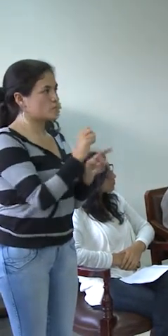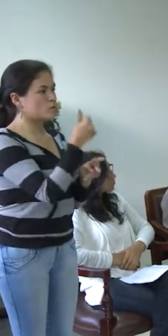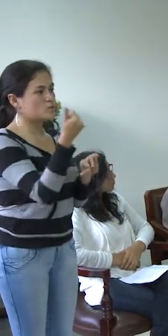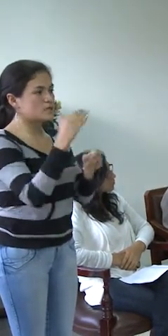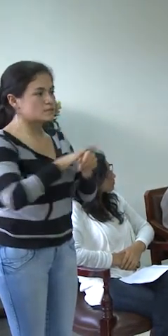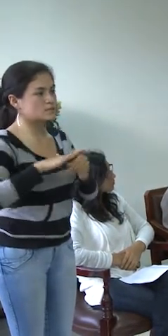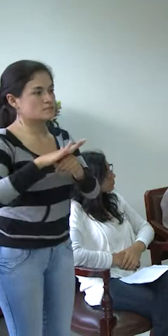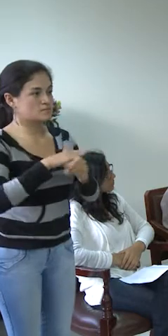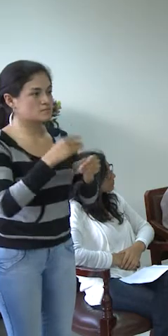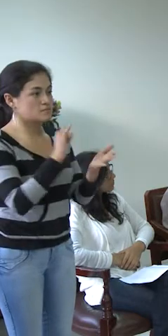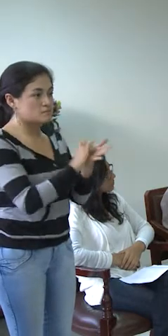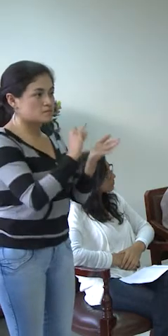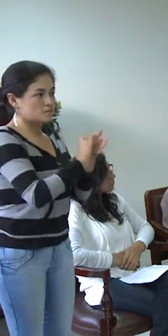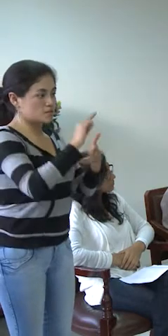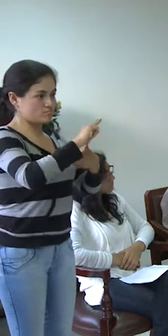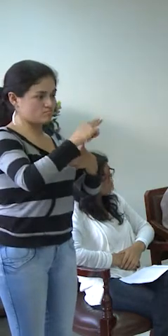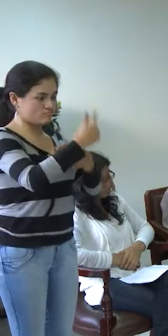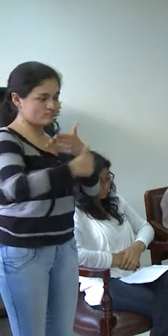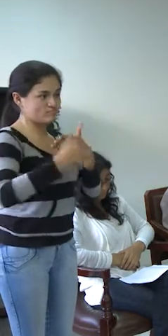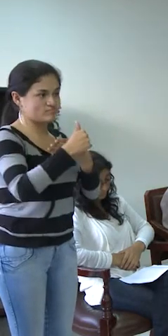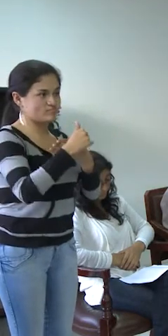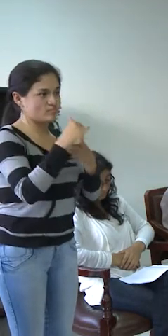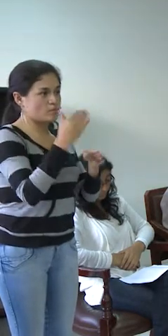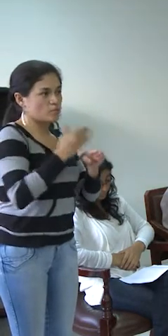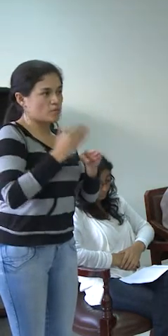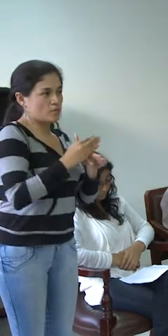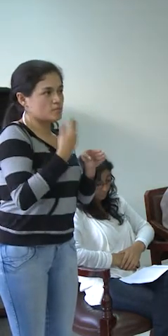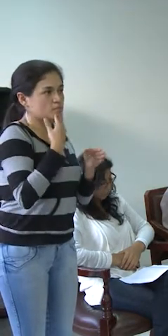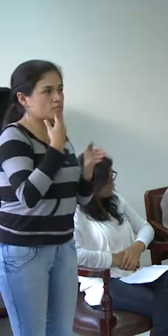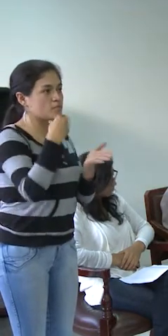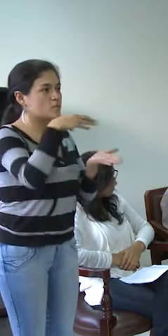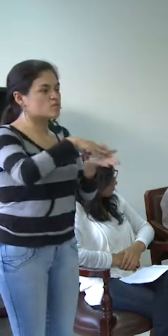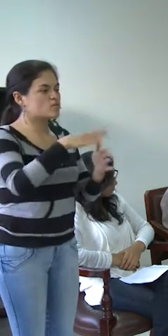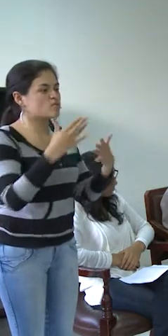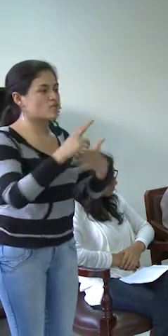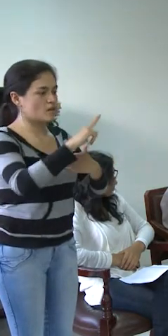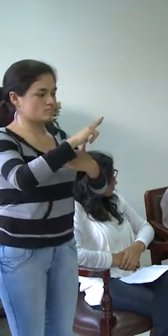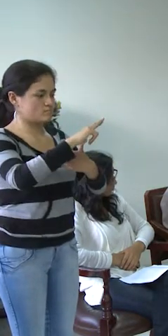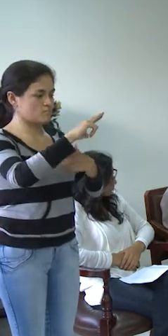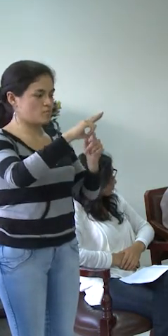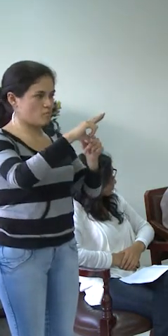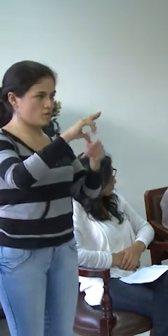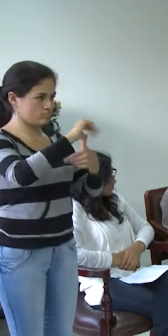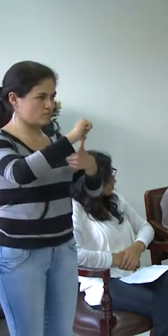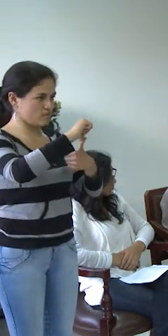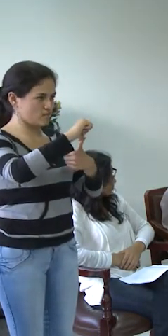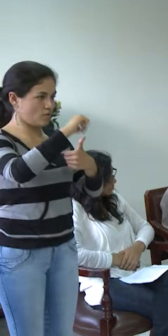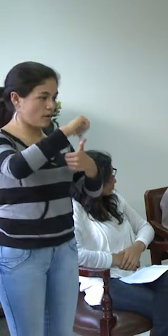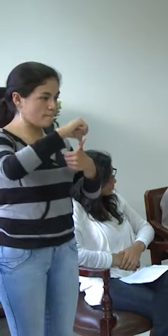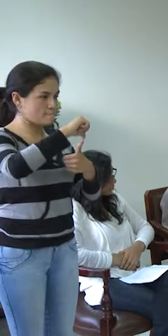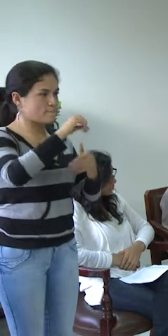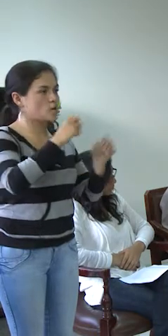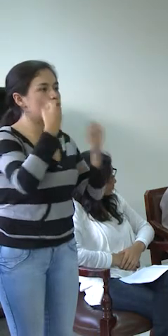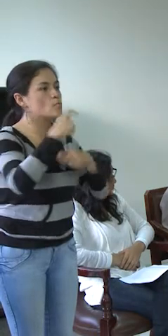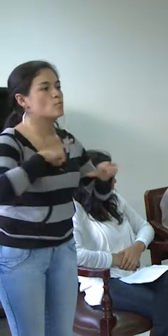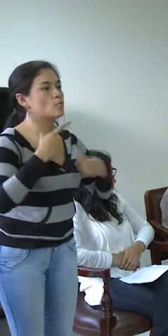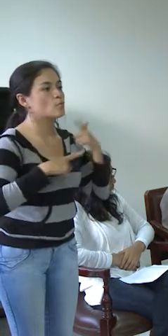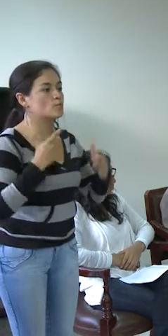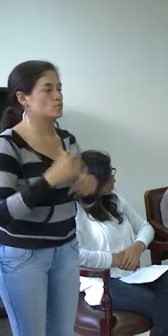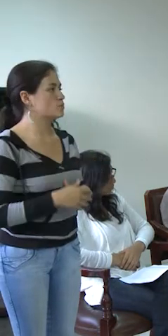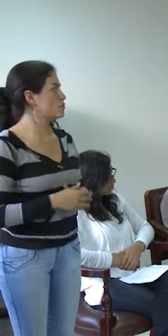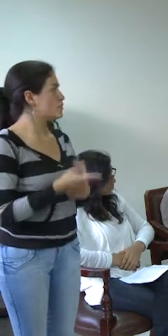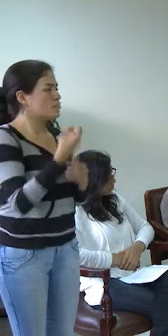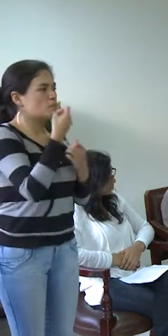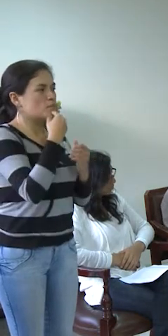otras situaciones que se venían dando en ese momento. El centro estaba en Centroamérica, ¿verdad? Todas las luchas centroamericanas, pero también todas